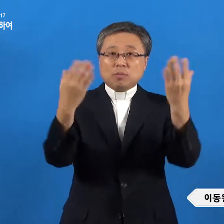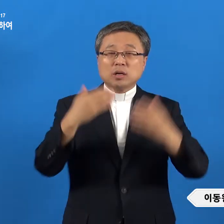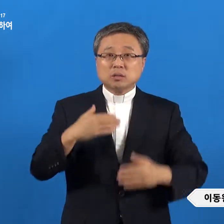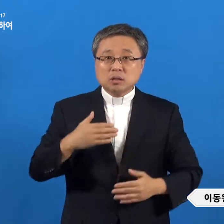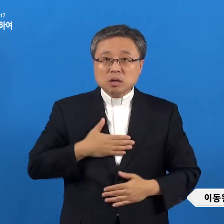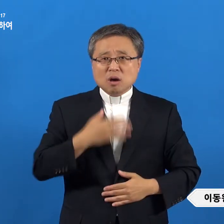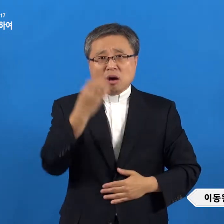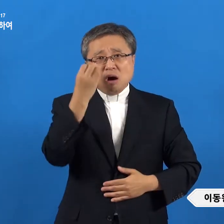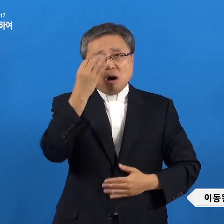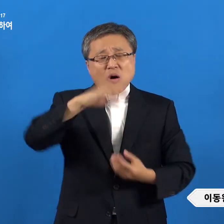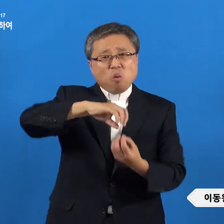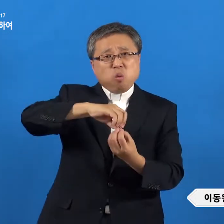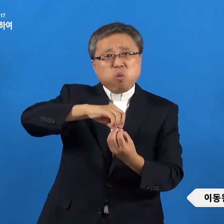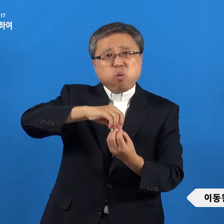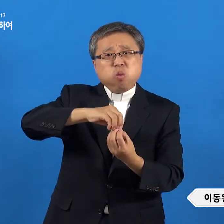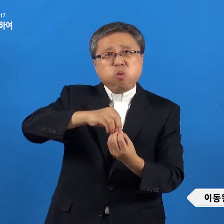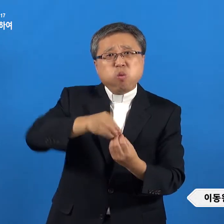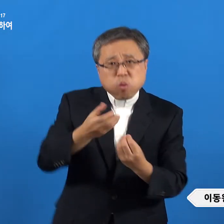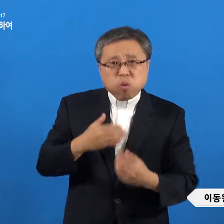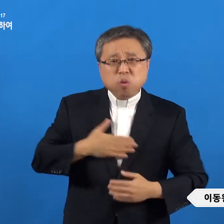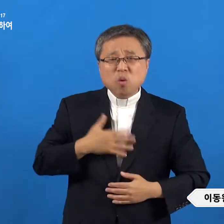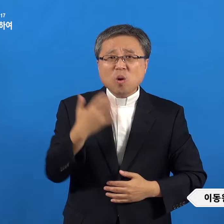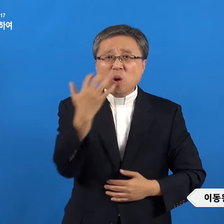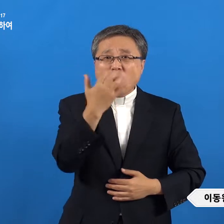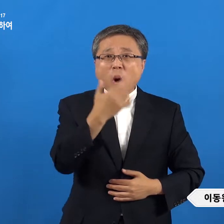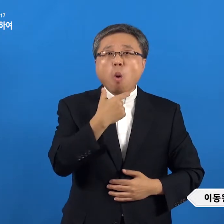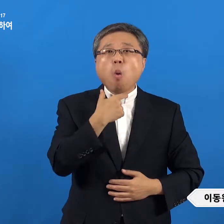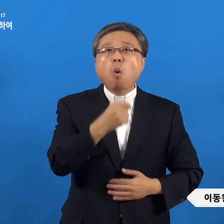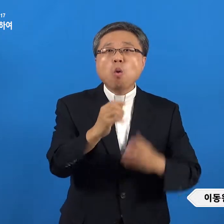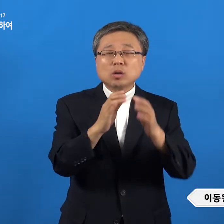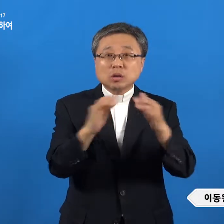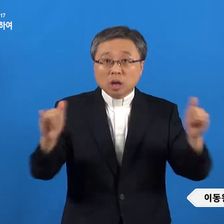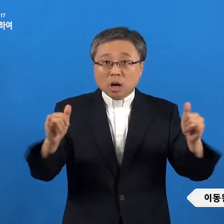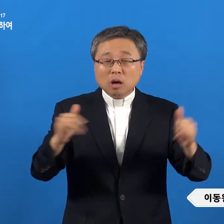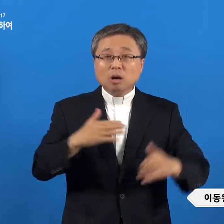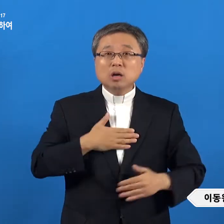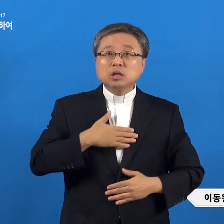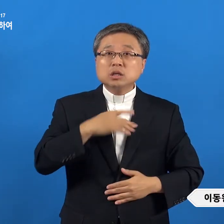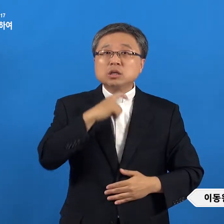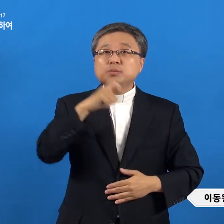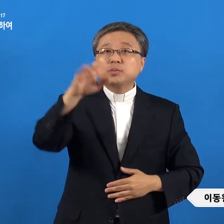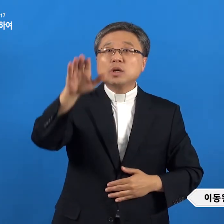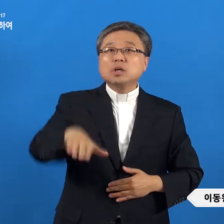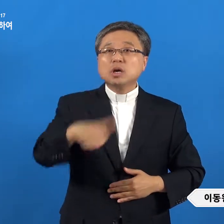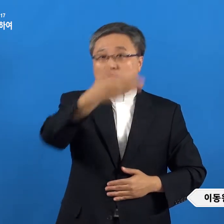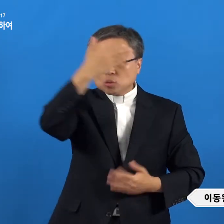70세 이하의 미성년 소녀들을 대상으로 욕정을 채우다가 경찰에 체포되어